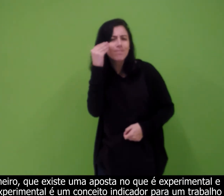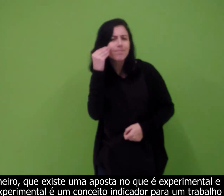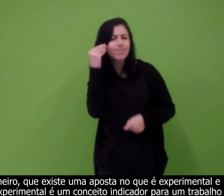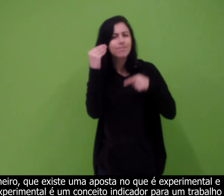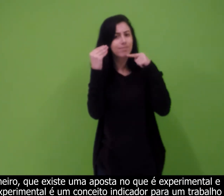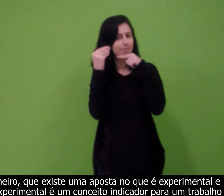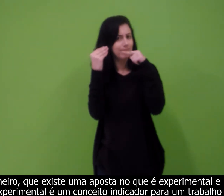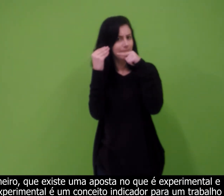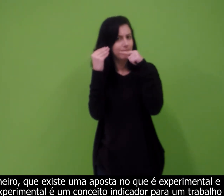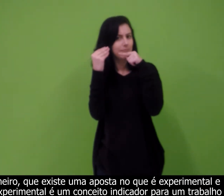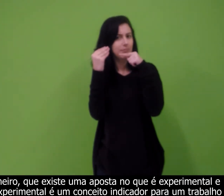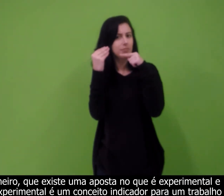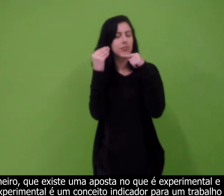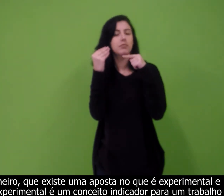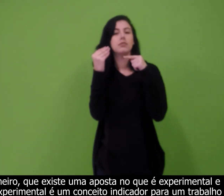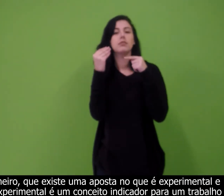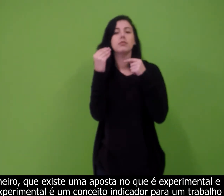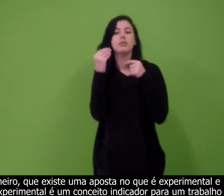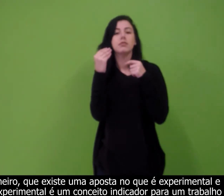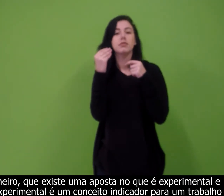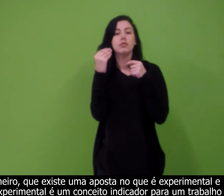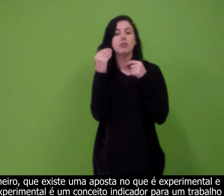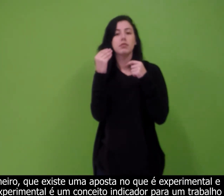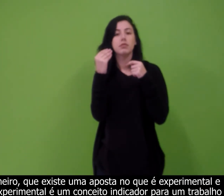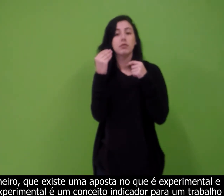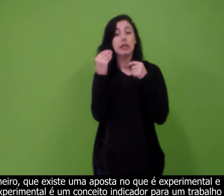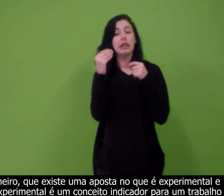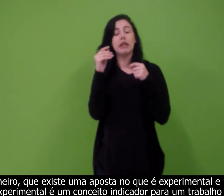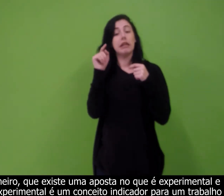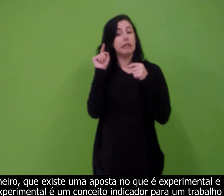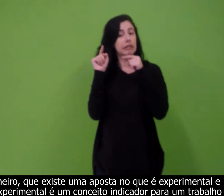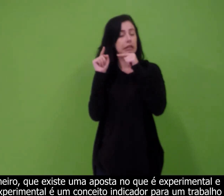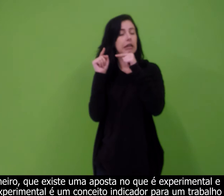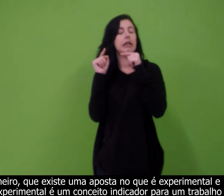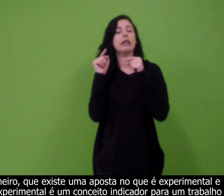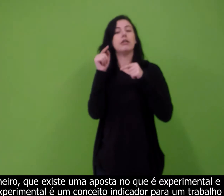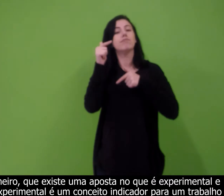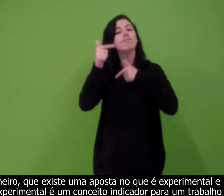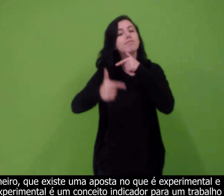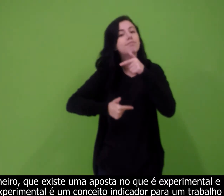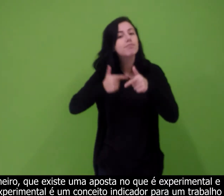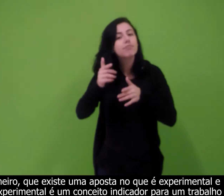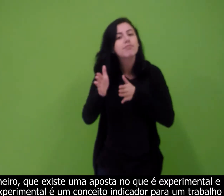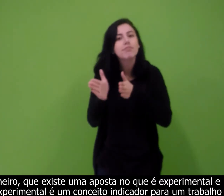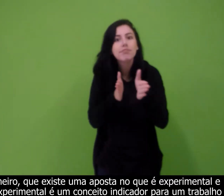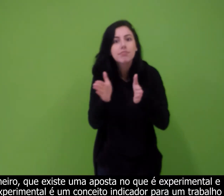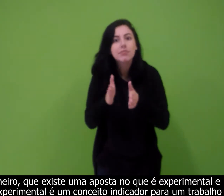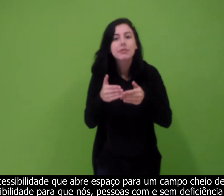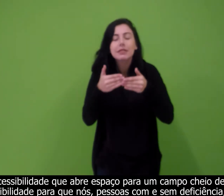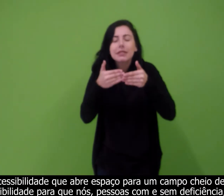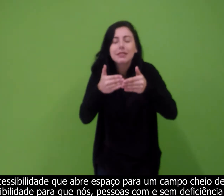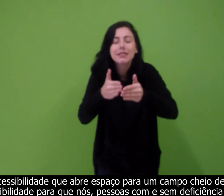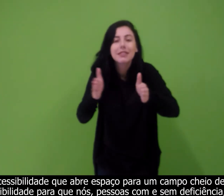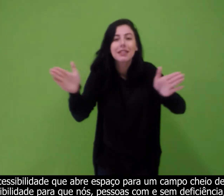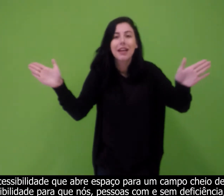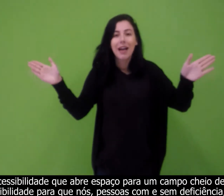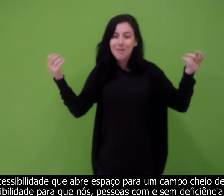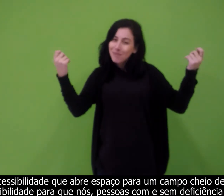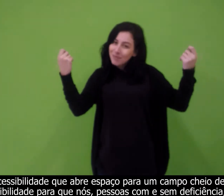uma aposta no que é experimental. E o experimental ele é um conceito indicador para um trabalho de acessibilidade